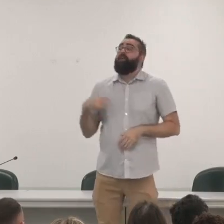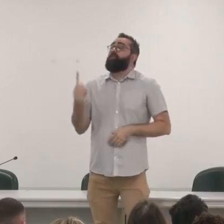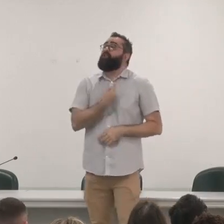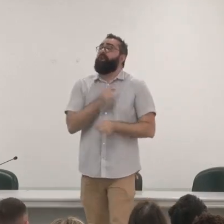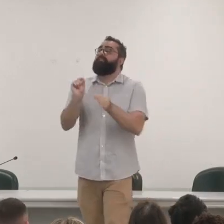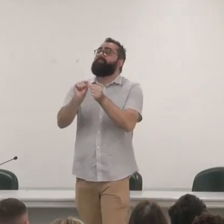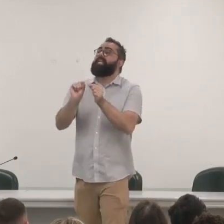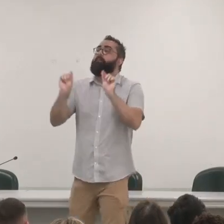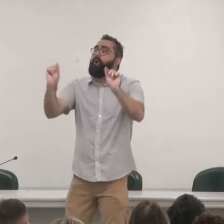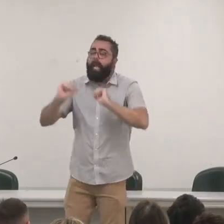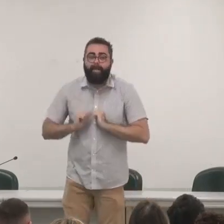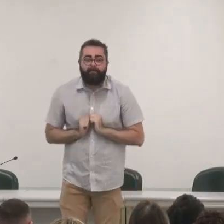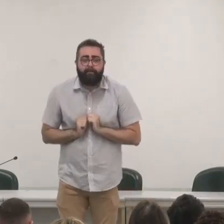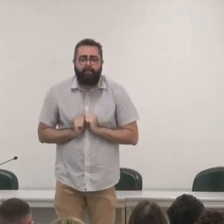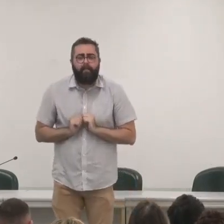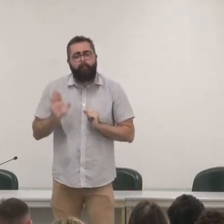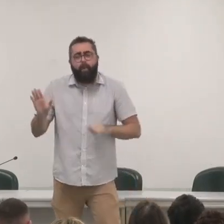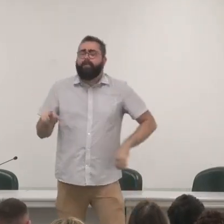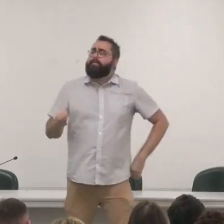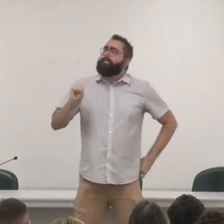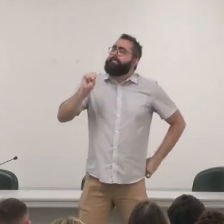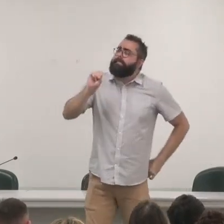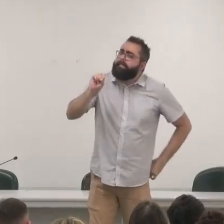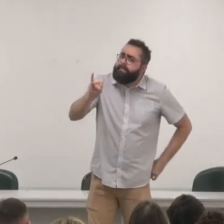que ainda está em andamento,